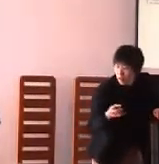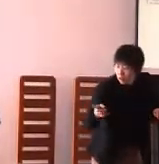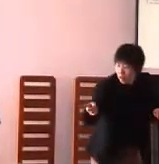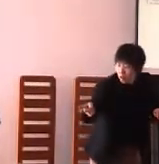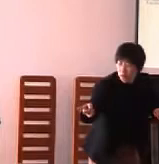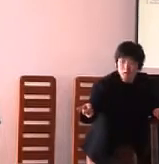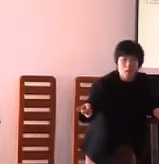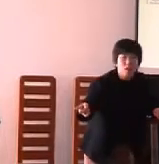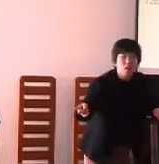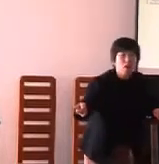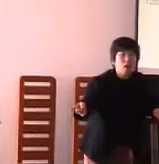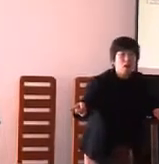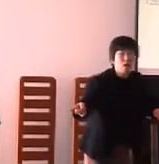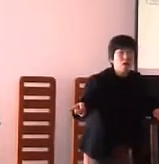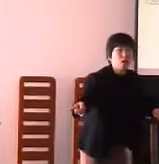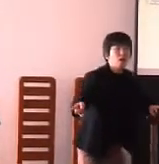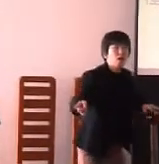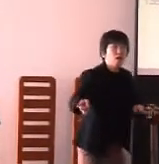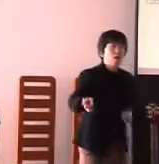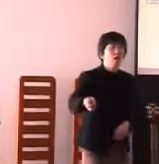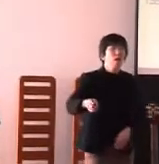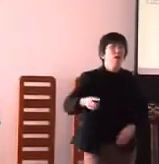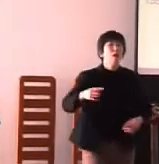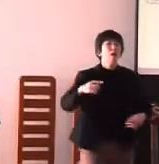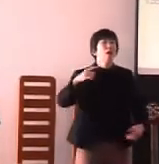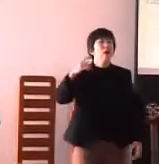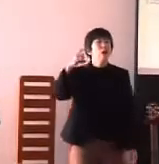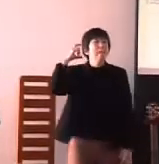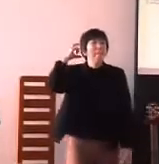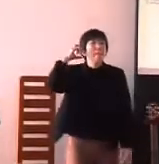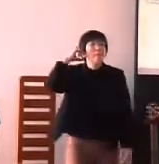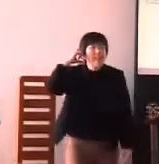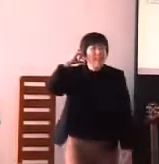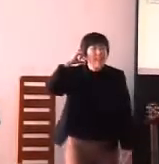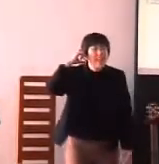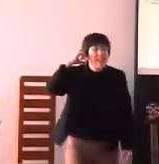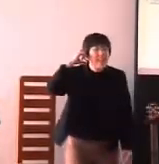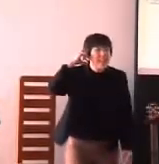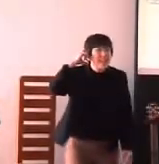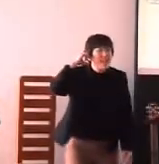耳耳の山あ